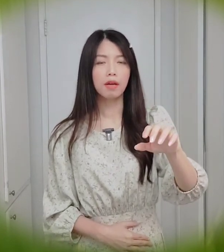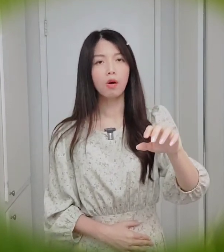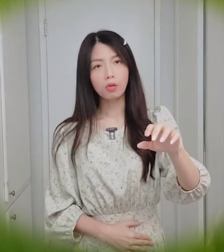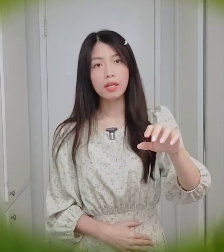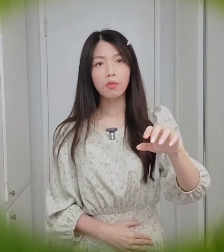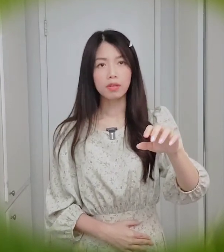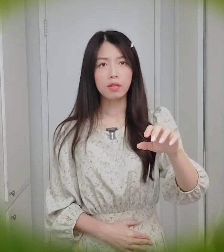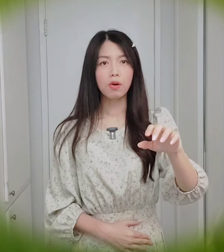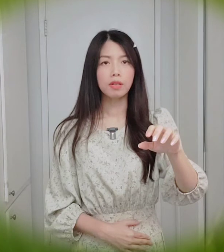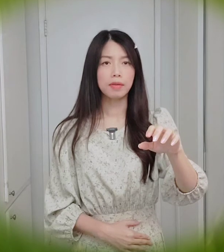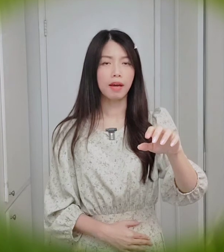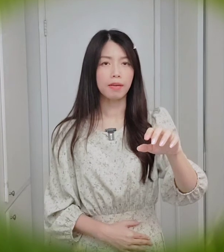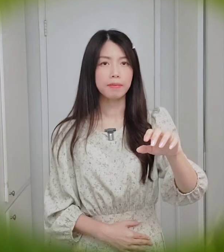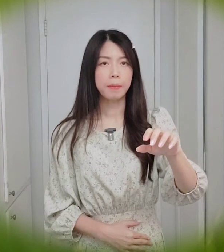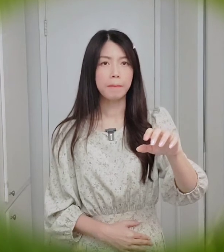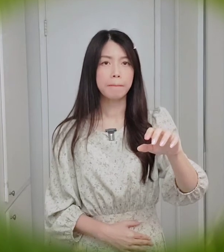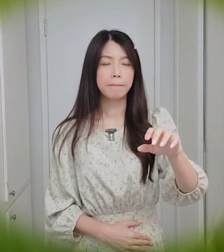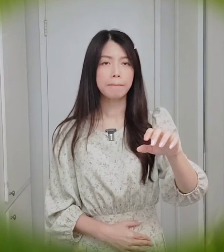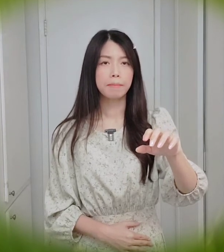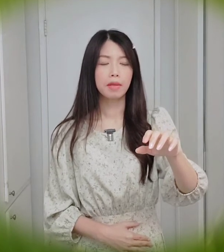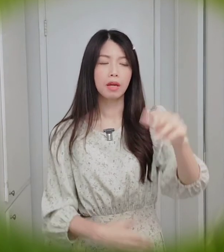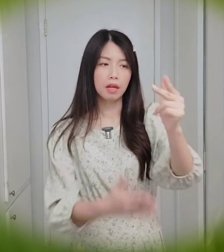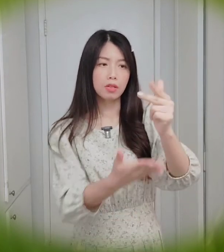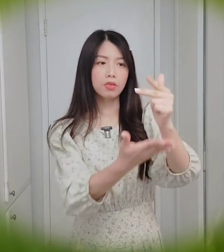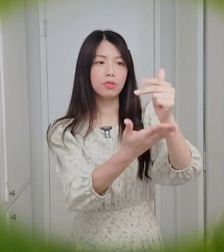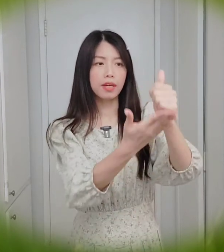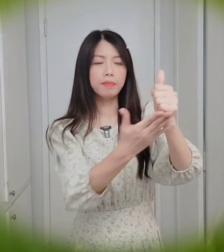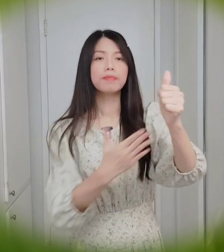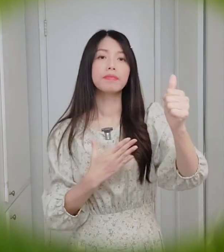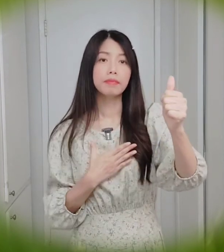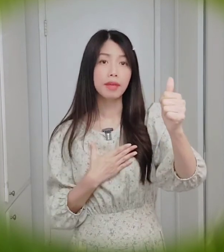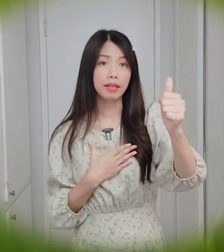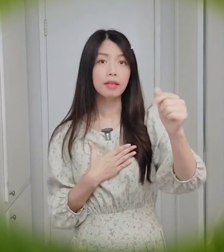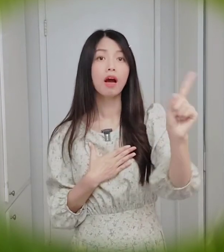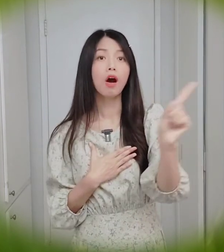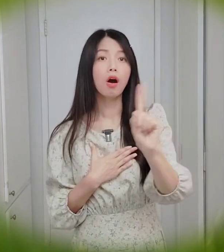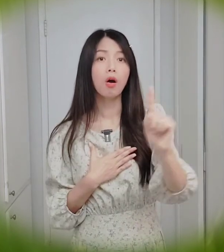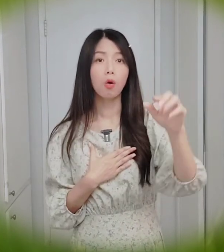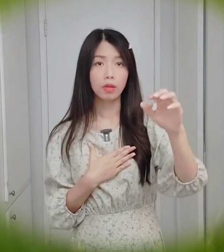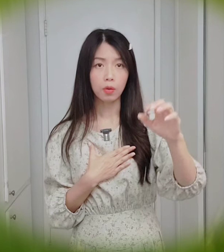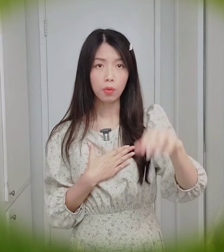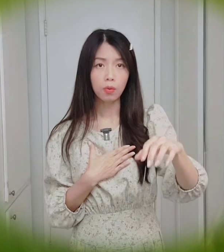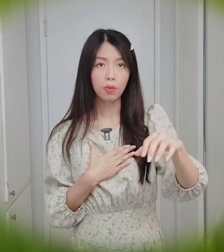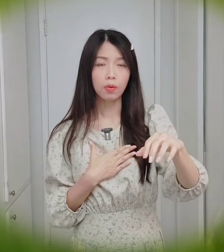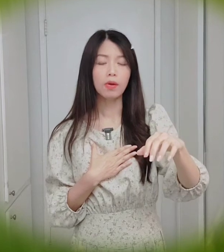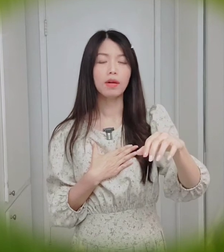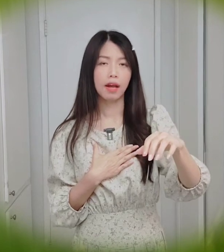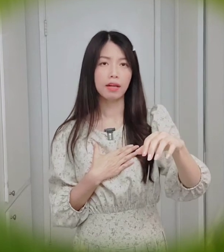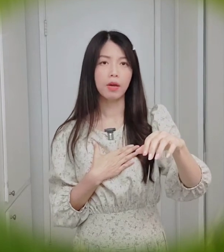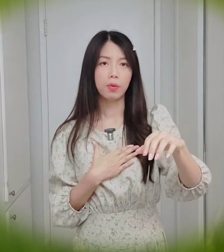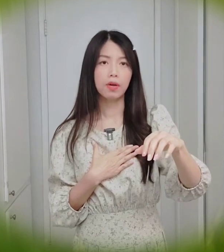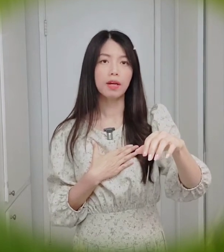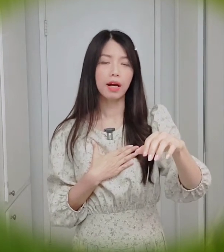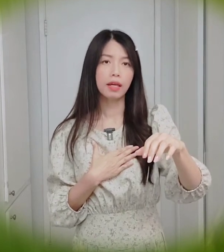해주시면 어디라고 하는 뜻의 수어가 됩니다. 주님, 나는 어디로